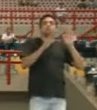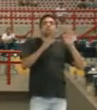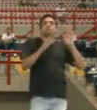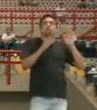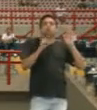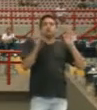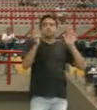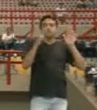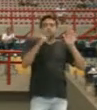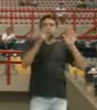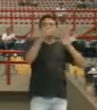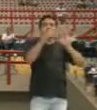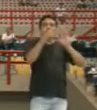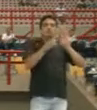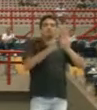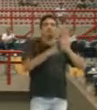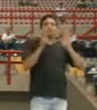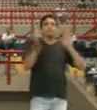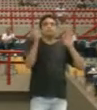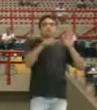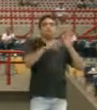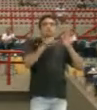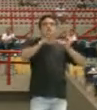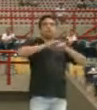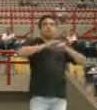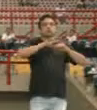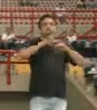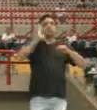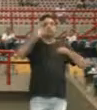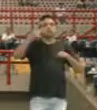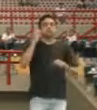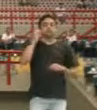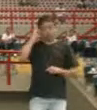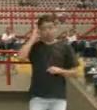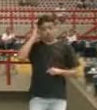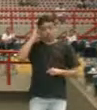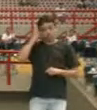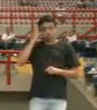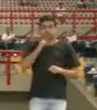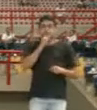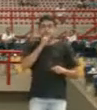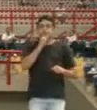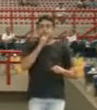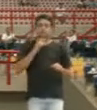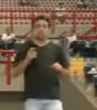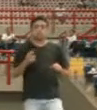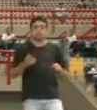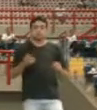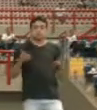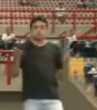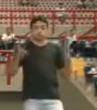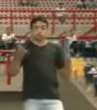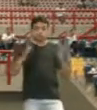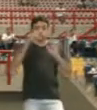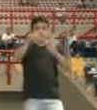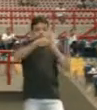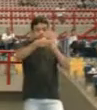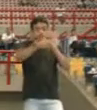elementos que vão compor a solução. Por exemplo, O tema de hoje, que vai ser passado no fim da